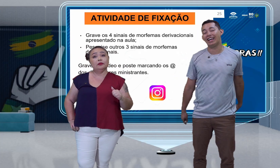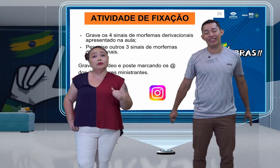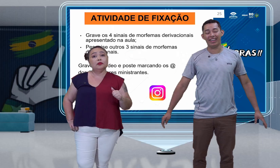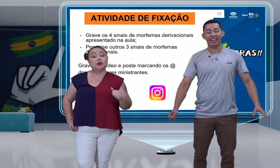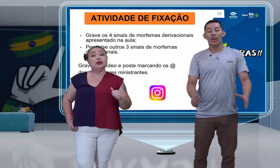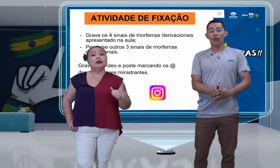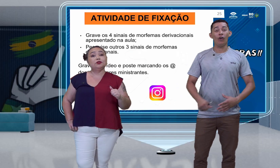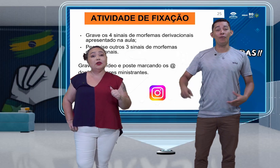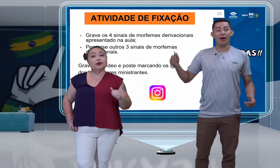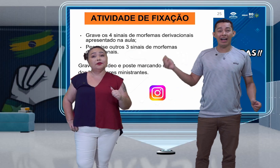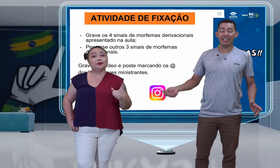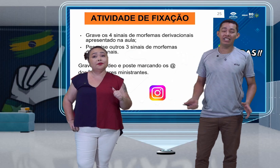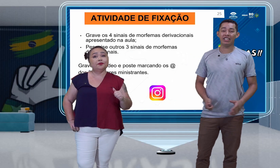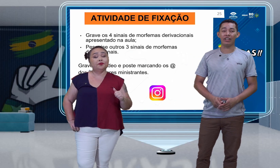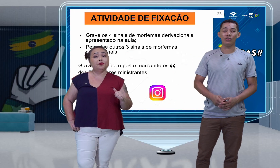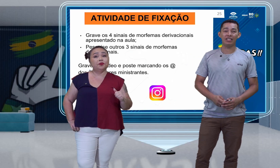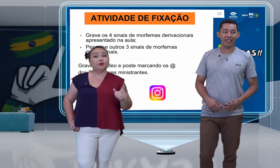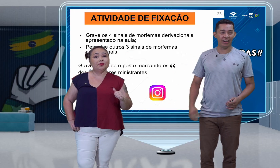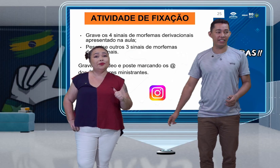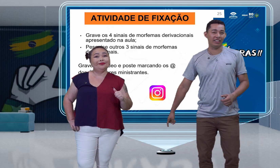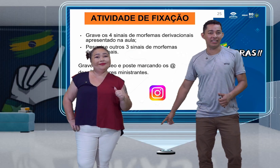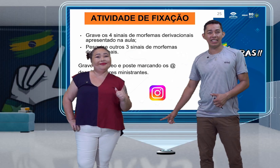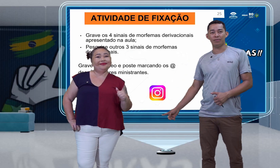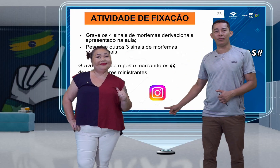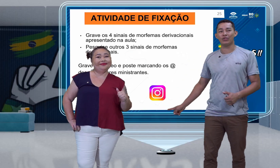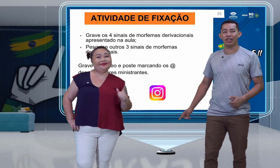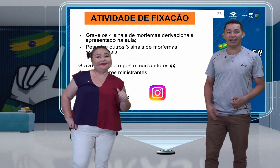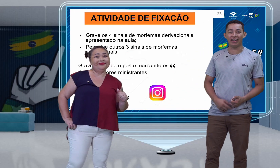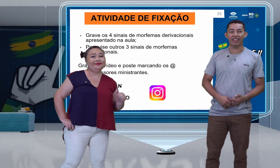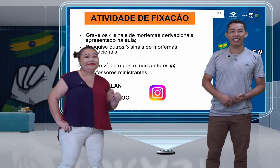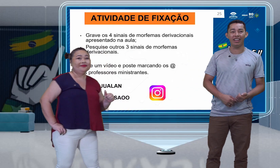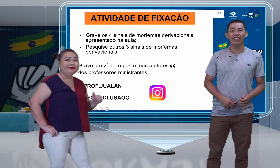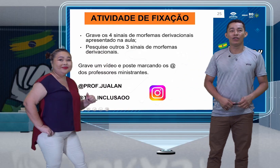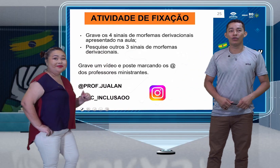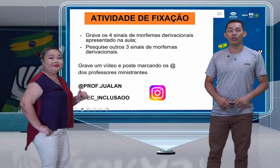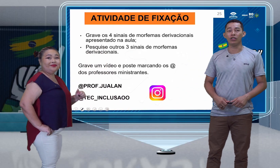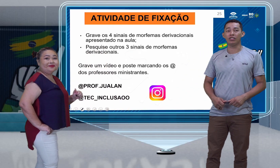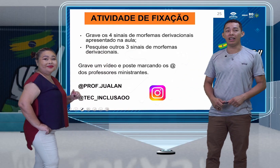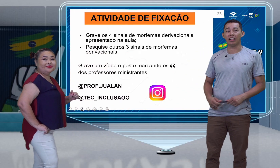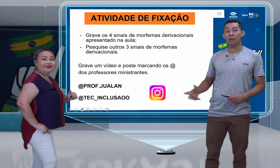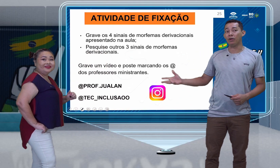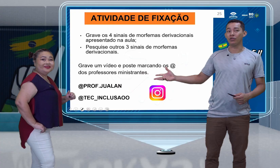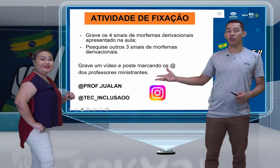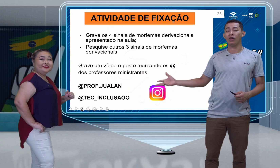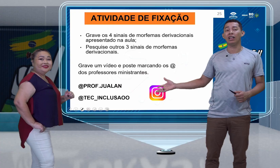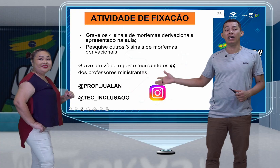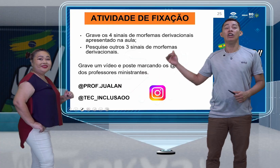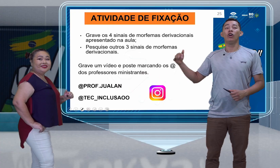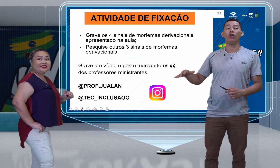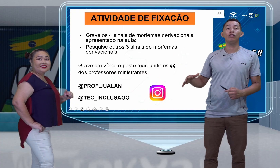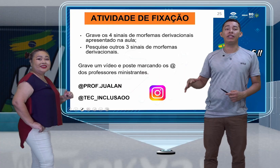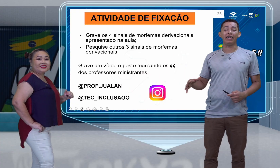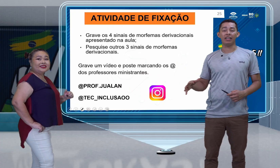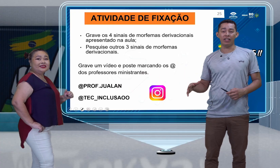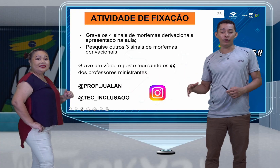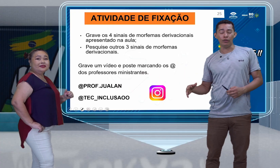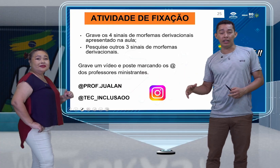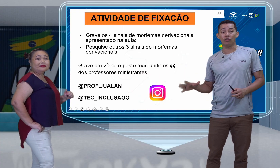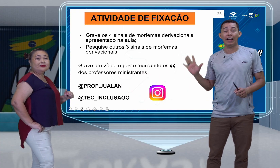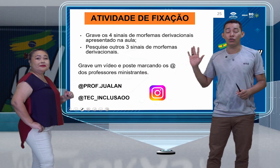contato aí. Isso Ou aí. marca a gente aqui no Instagram, que tá atrás da professora Adelina aqui, o nosso Instagram, professor Joalã, ou Tec Inclusão, tá?